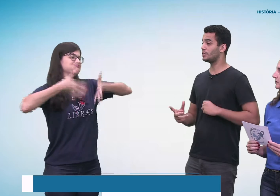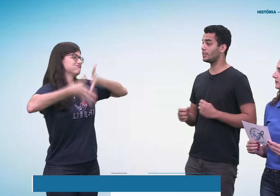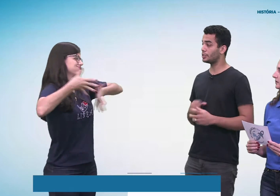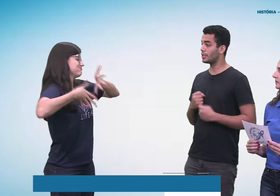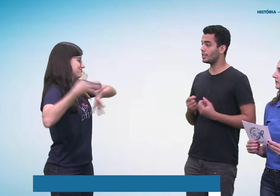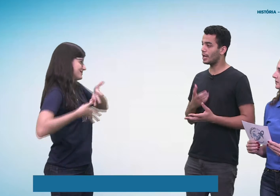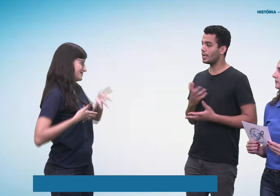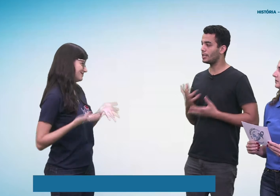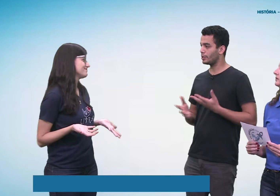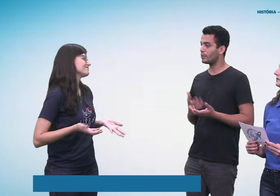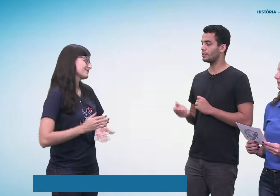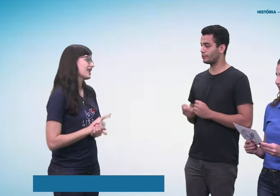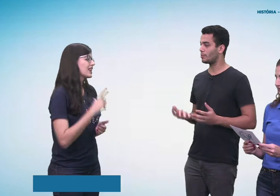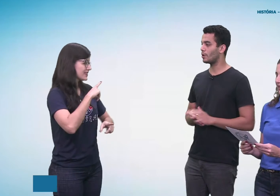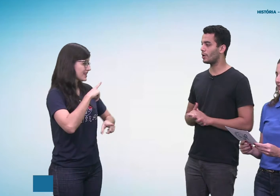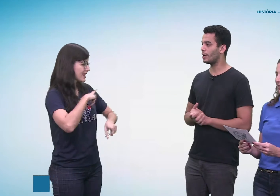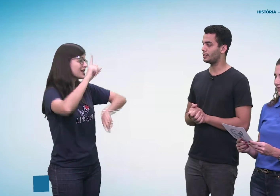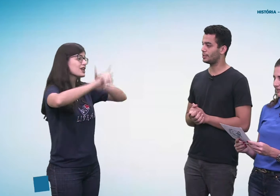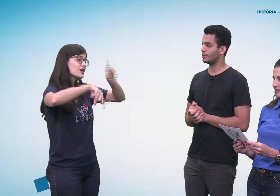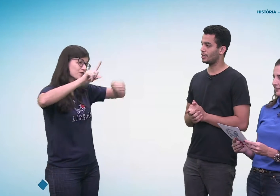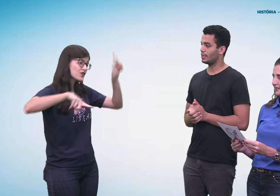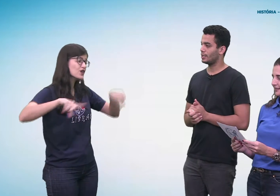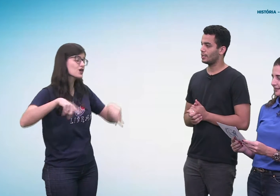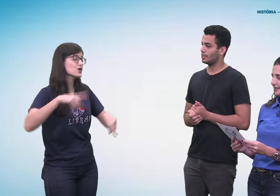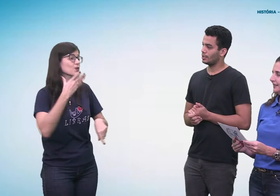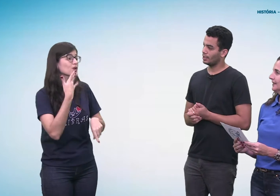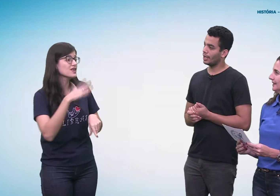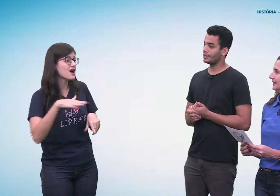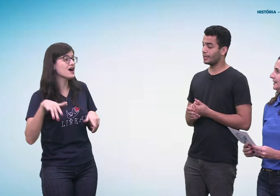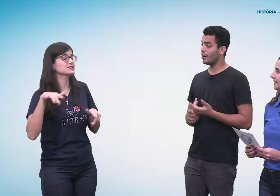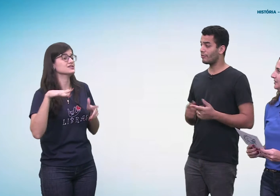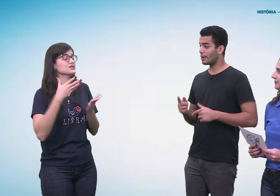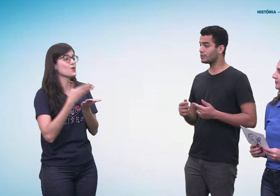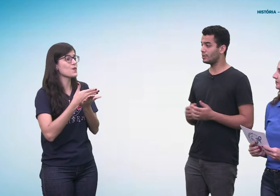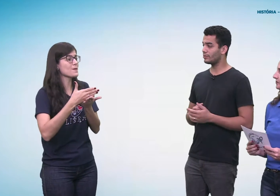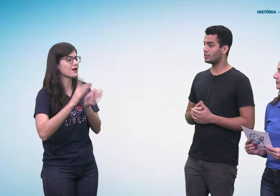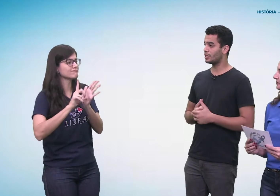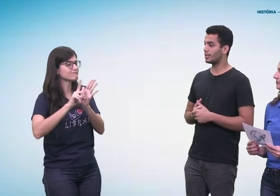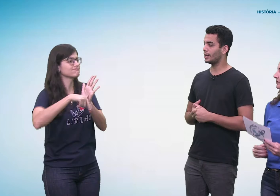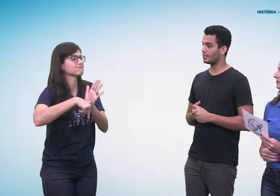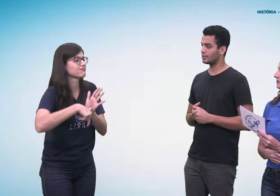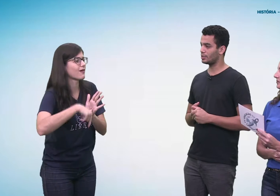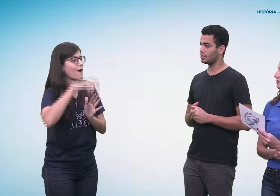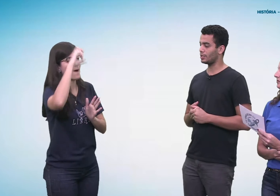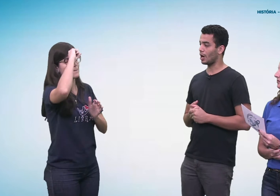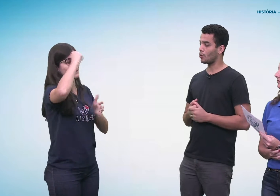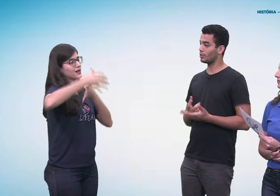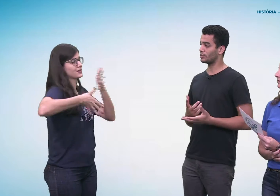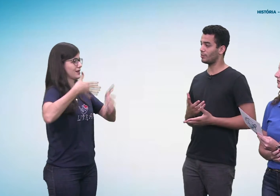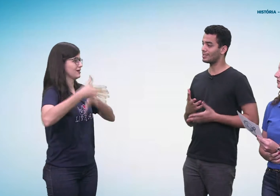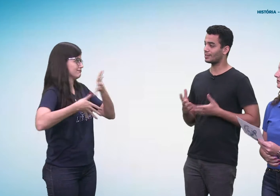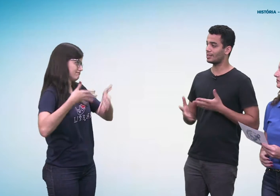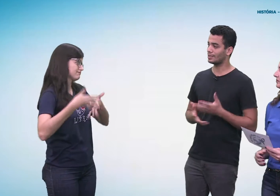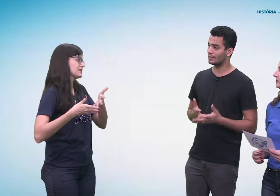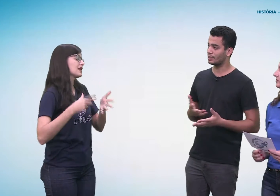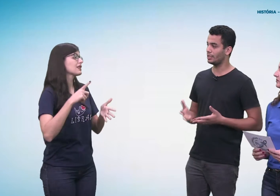conseguirem adquirir a língua de forma corrente. E tem vários níveis de crianças, algumas são mais atrasadas em